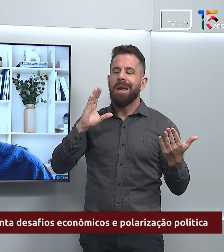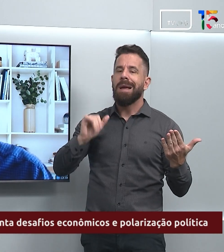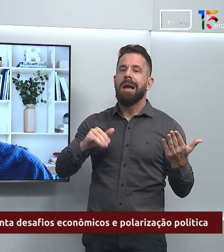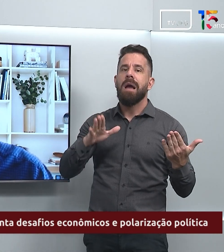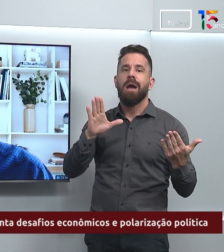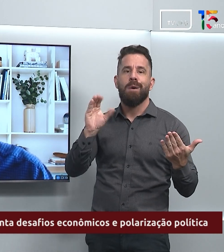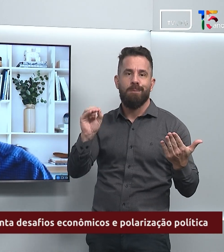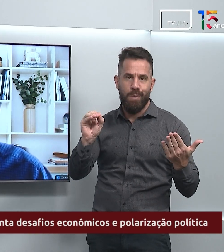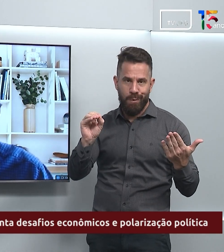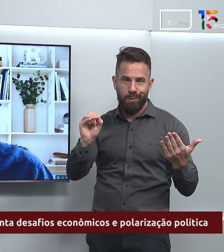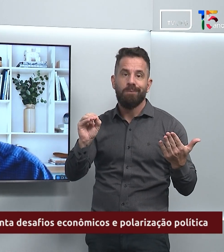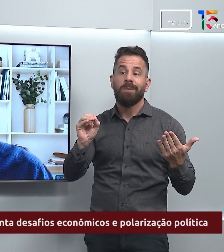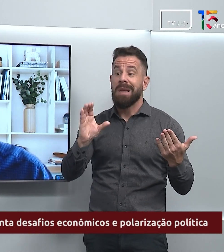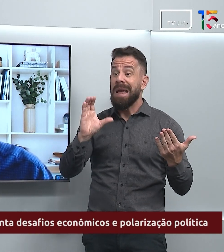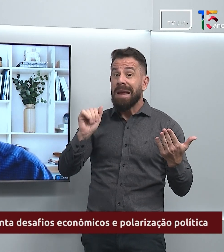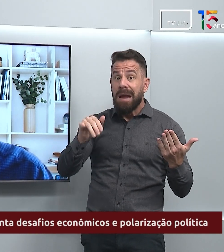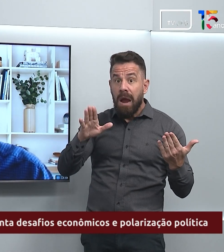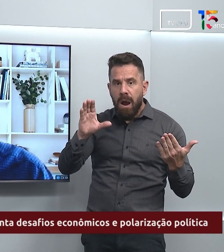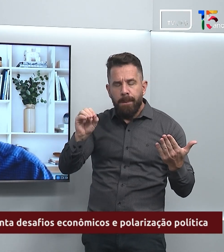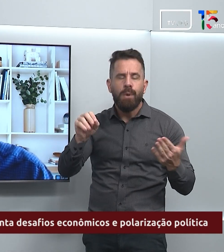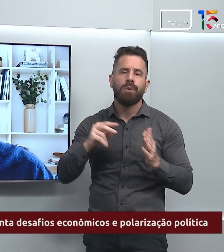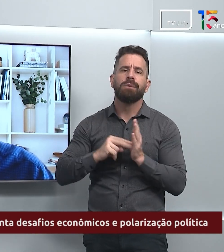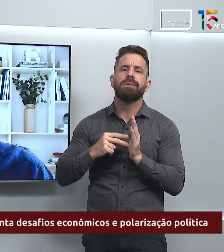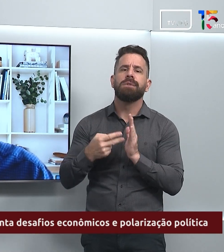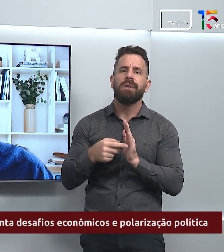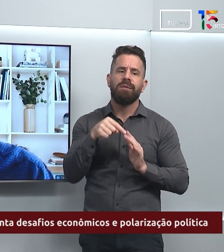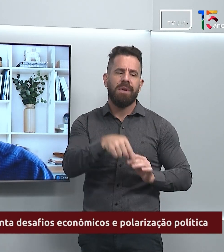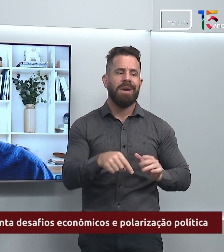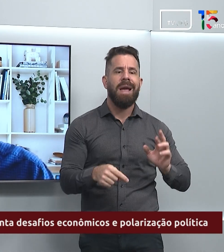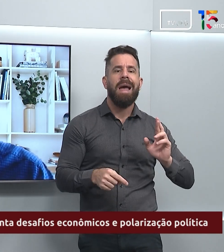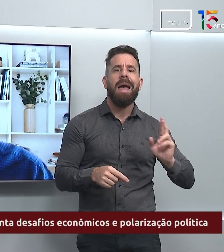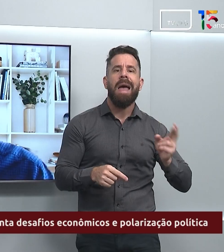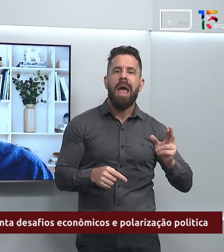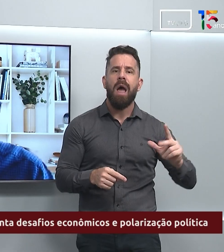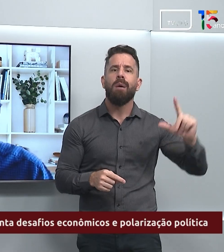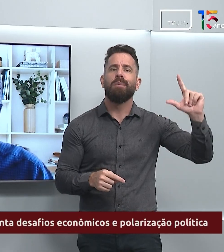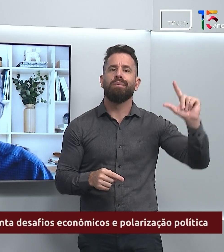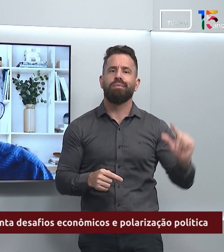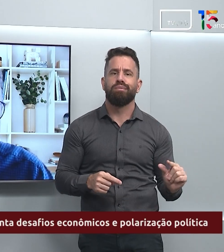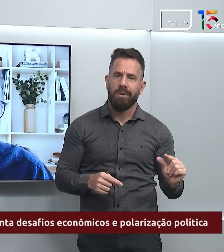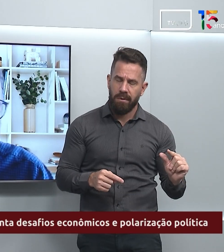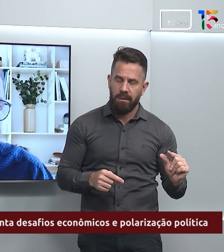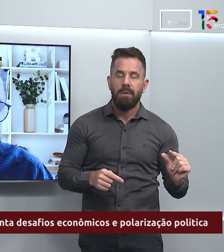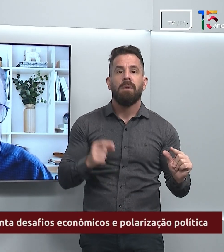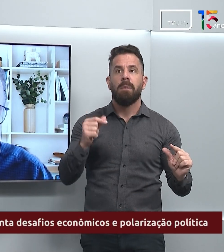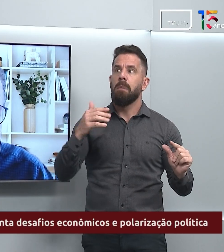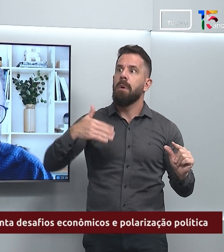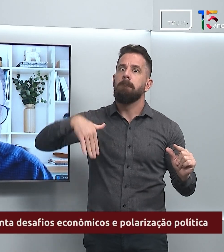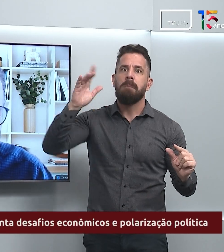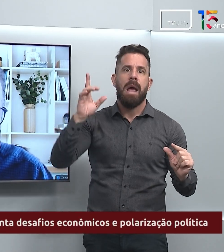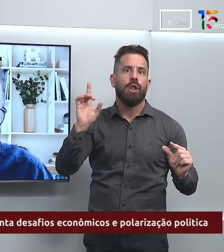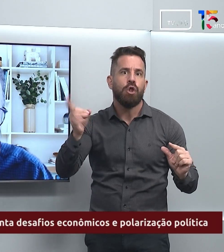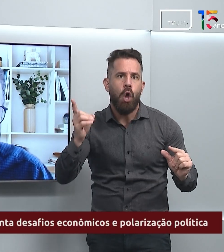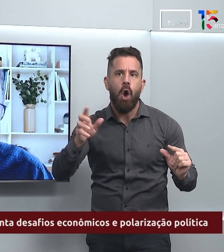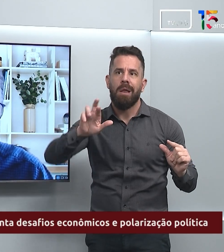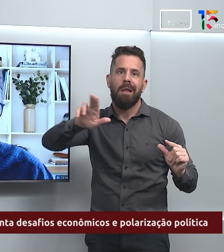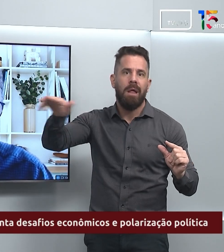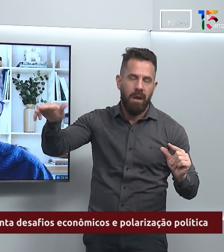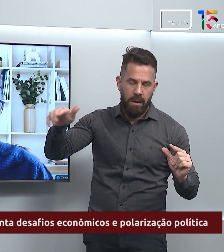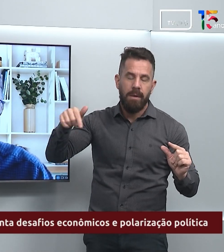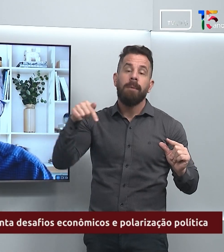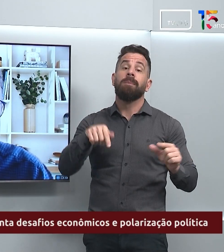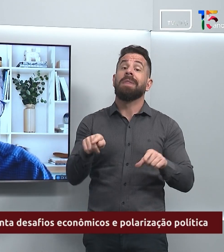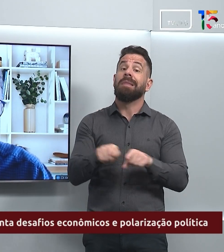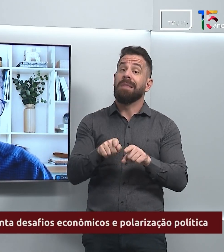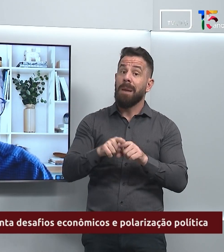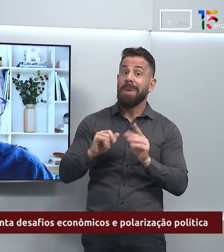muito grande do real, 26% ao longo do ano, e a taxa de juros, que está, além de continuamos com uma das